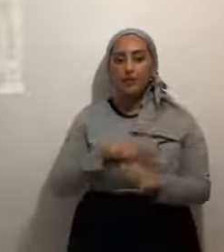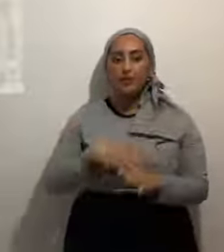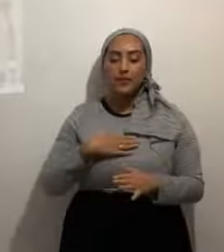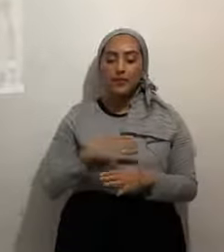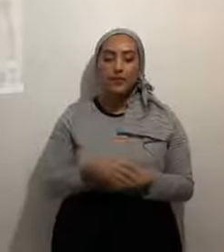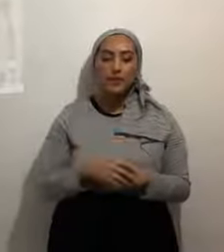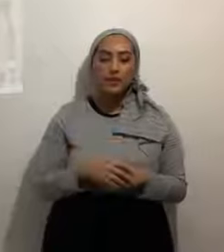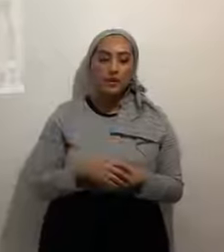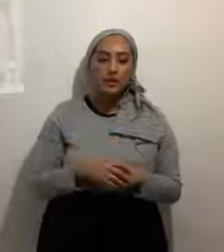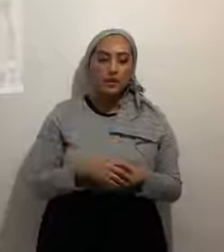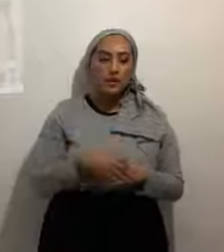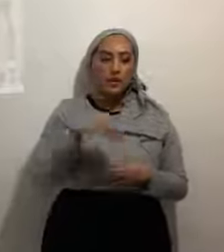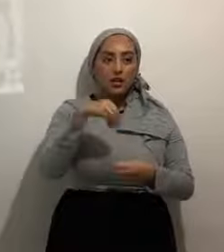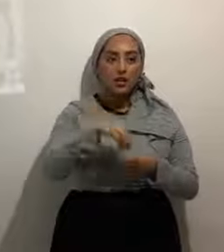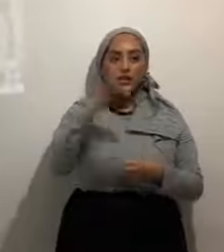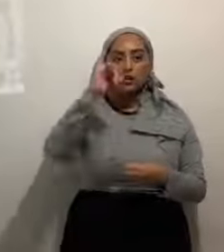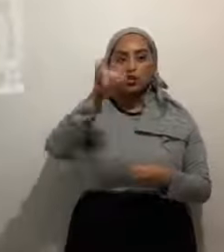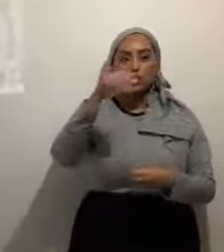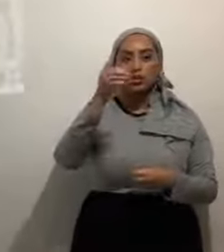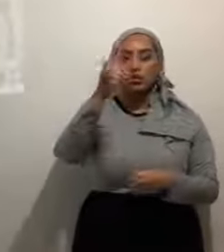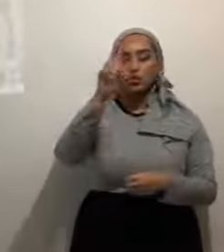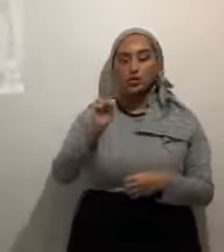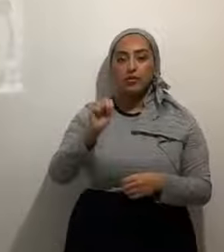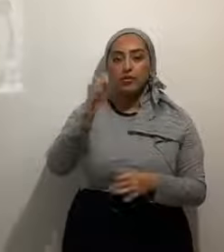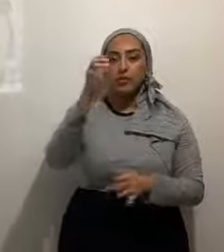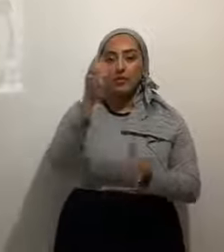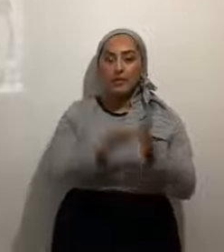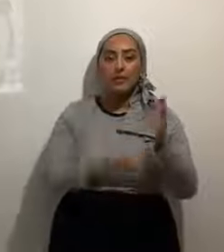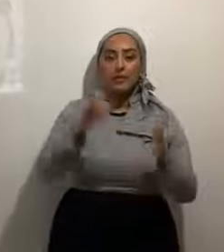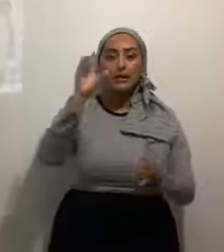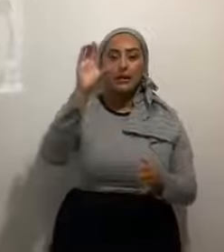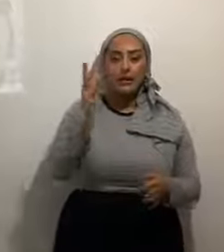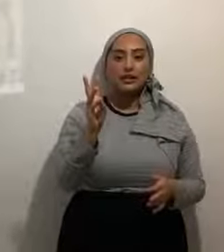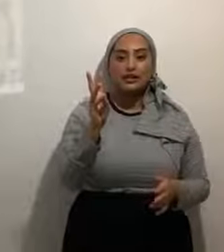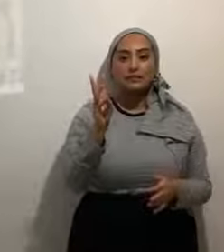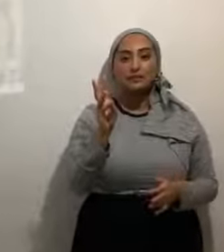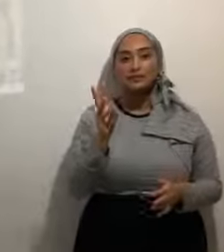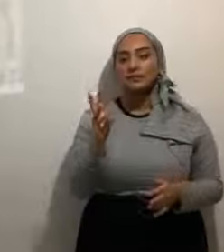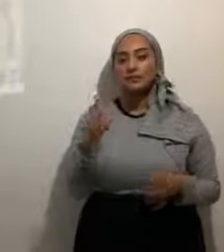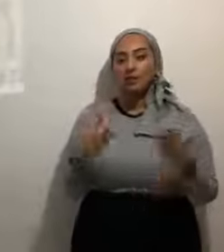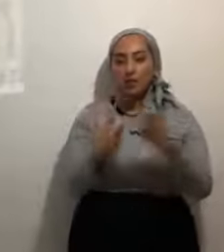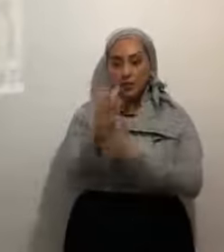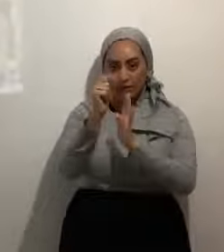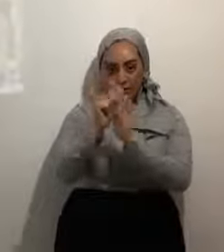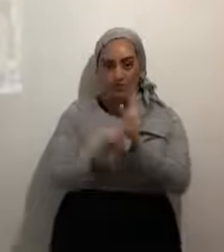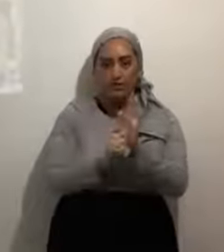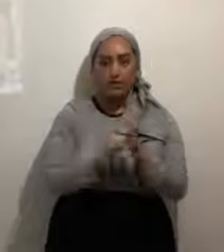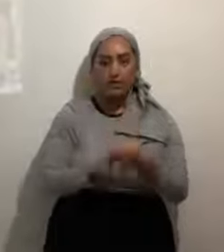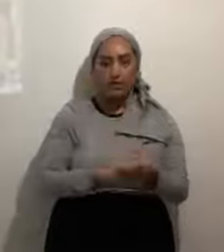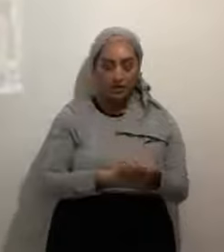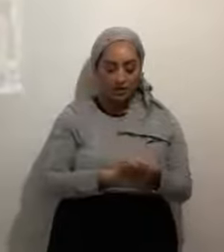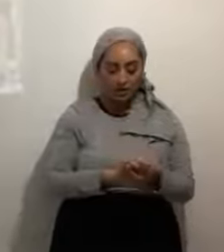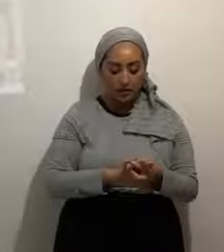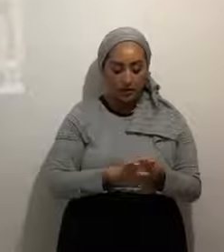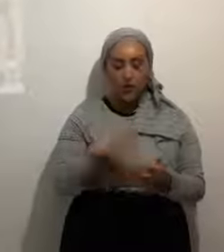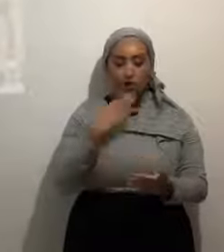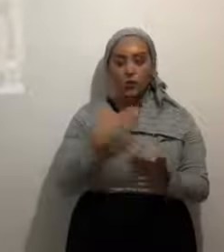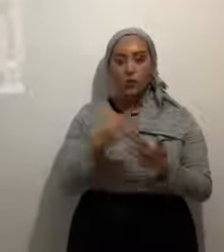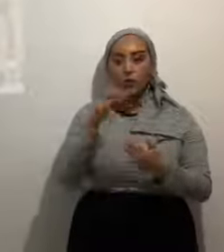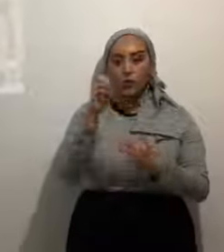abran su Tanaj en Juan capítulo 6, la Besorá, el Brit Hadashá, las nuevas buenas de salvación, lo que tú conociste